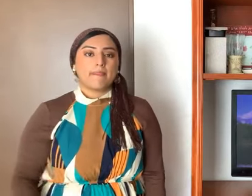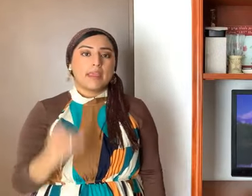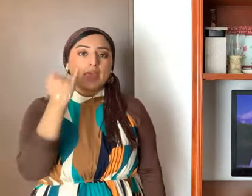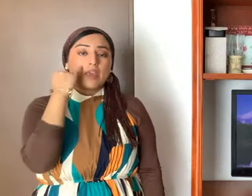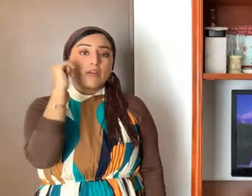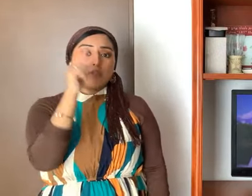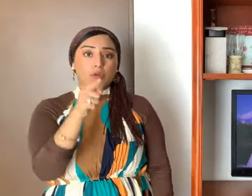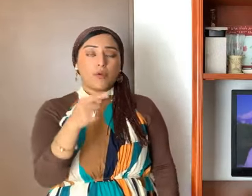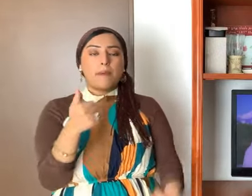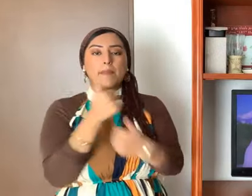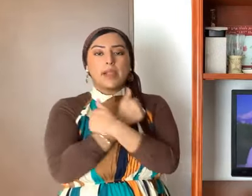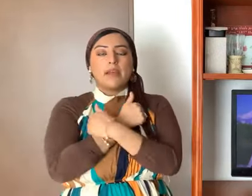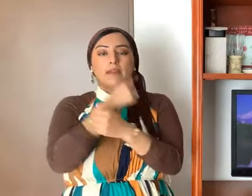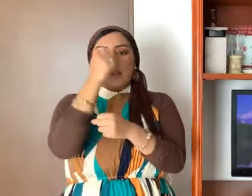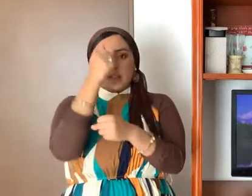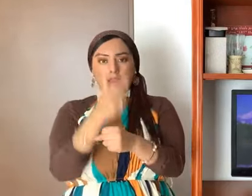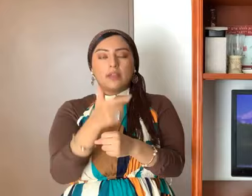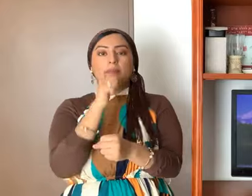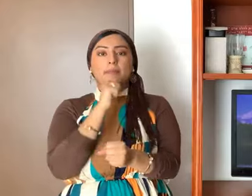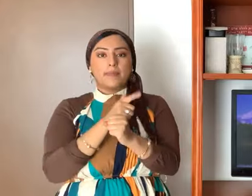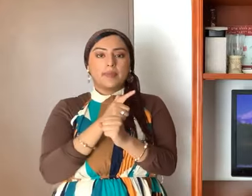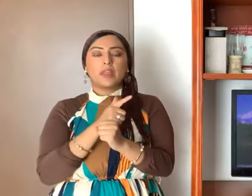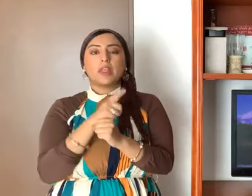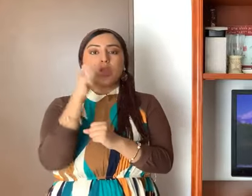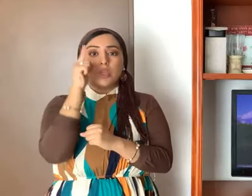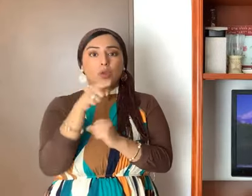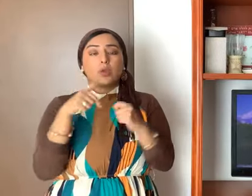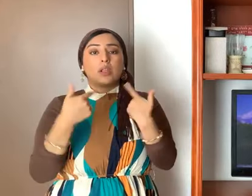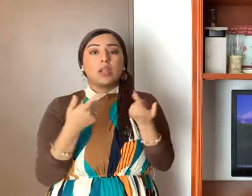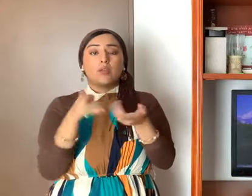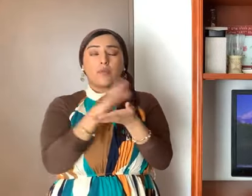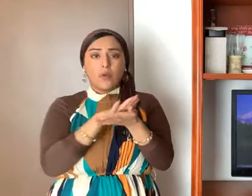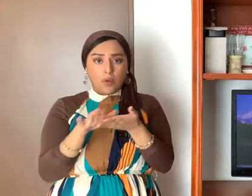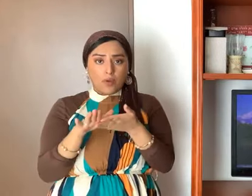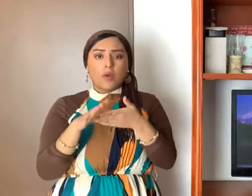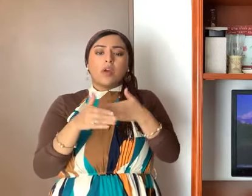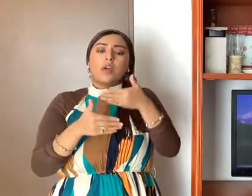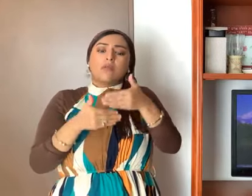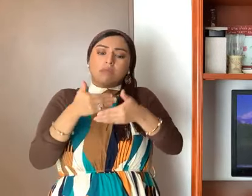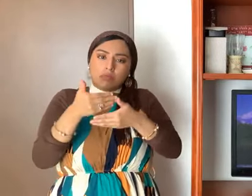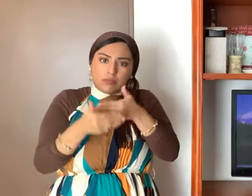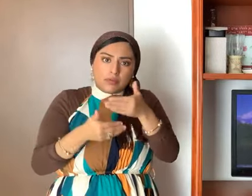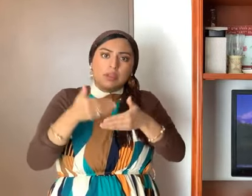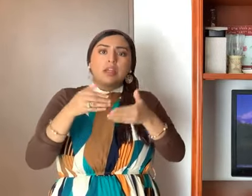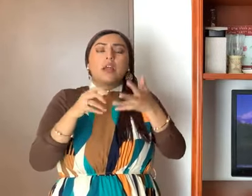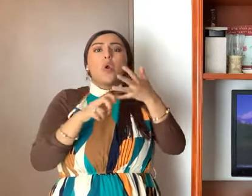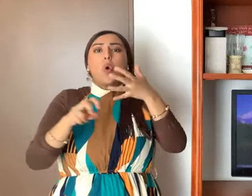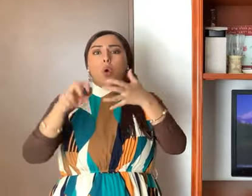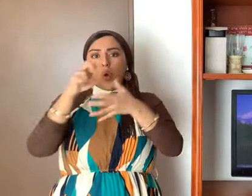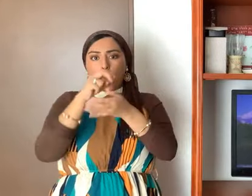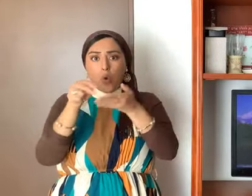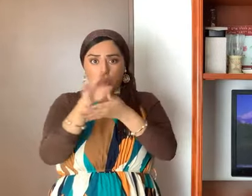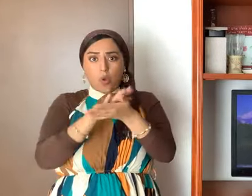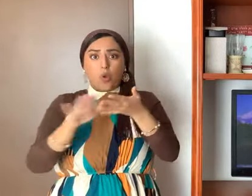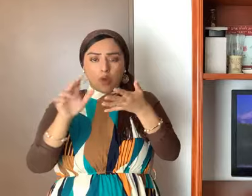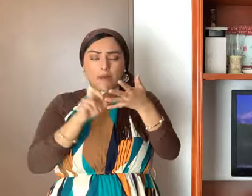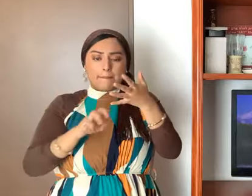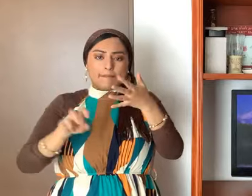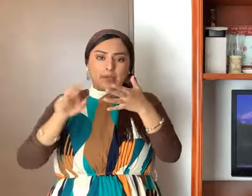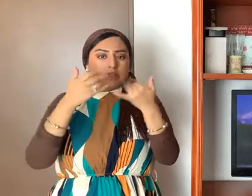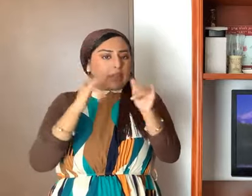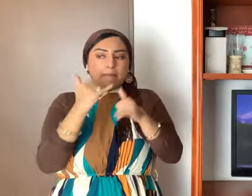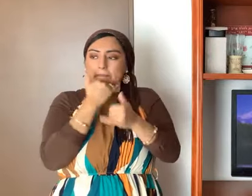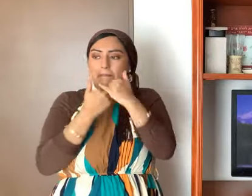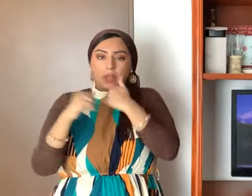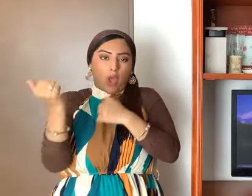tú, amado Aj, amada Jod, que eres Kadosh o que estás en proceso de santificación, pues así tonterías